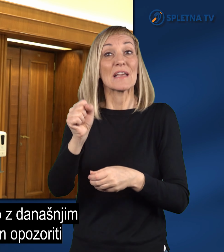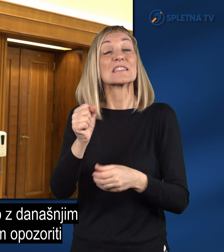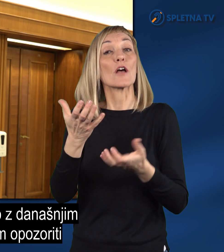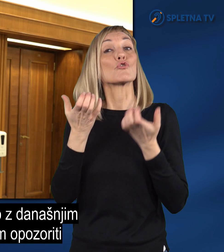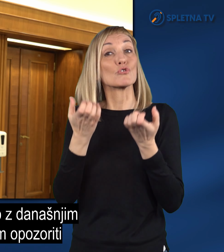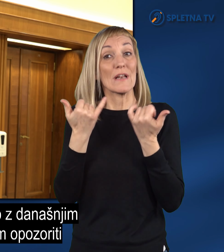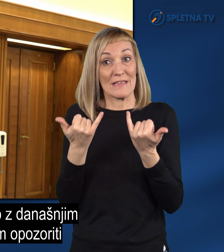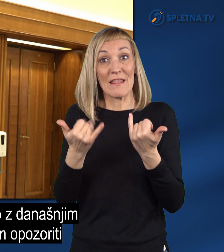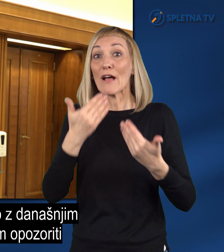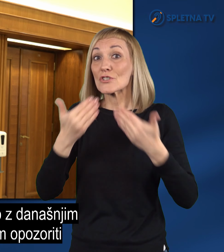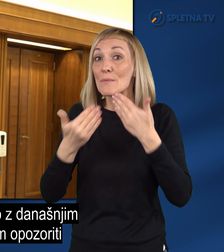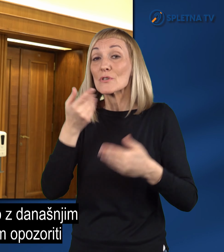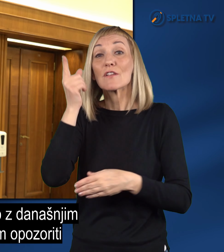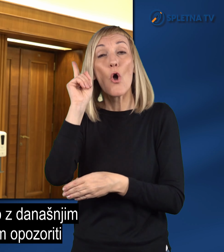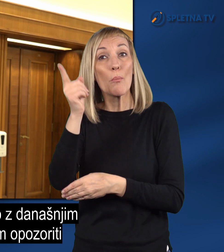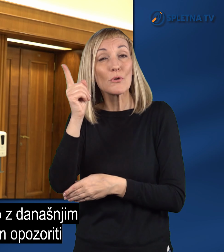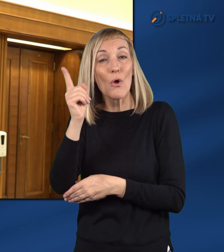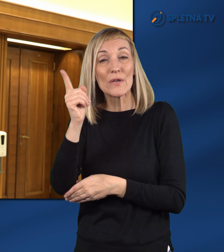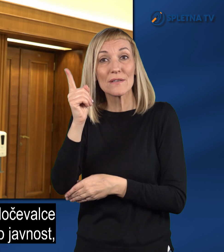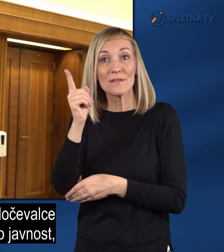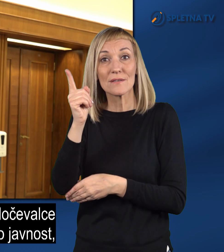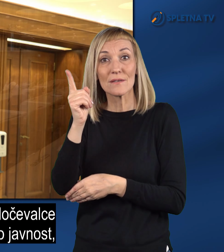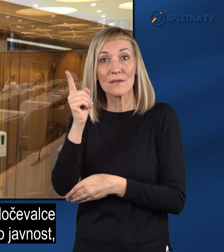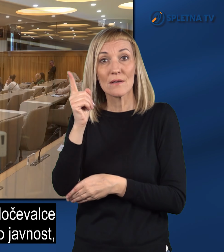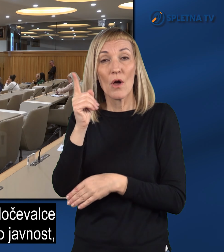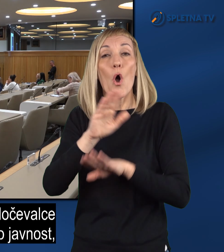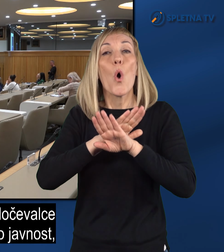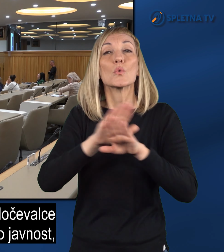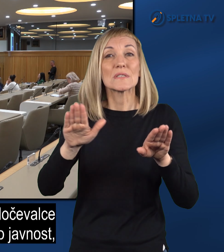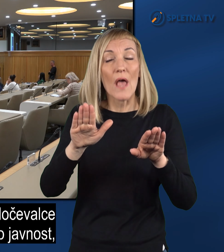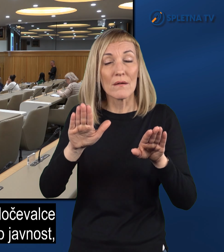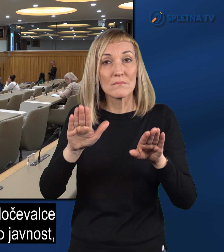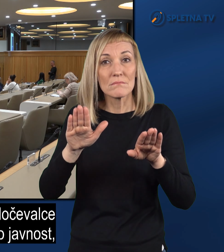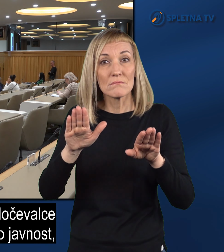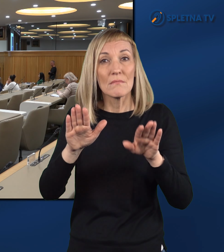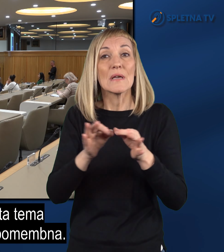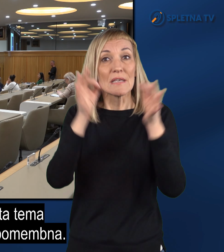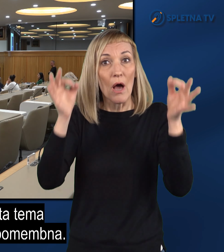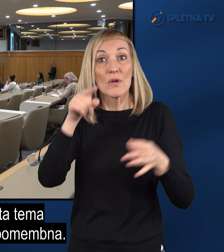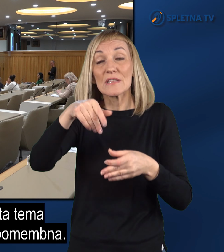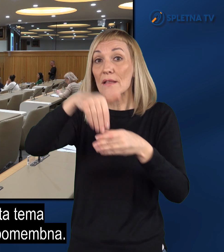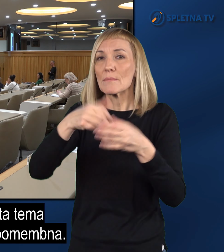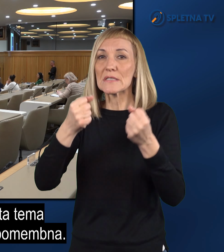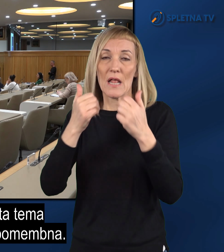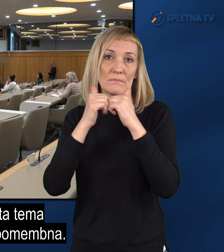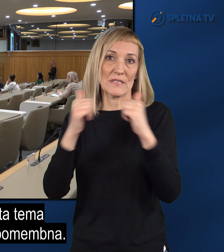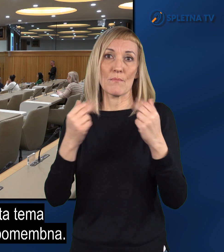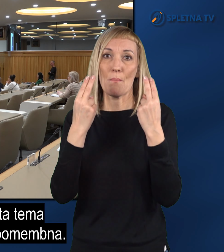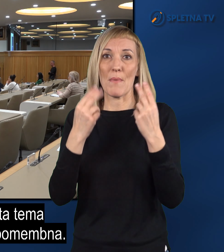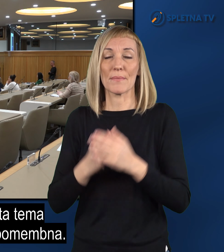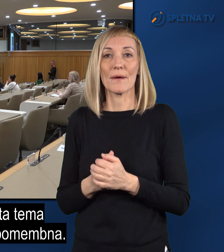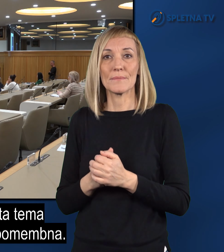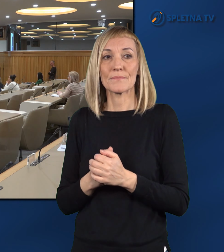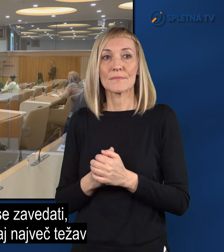Zato želimo z današnjim posvetom opozoriti tako odločevalce kot širšo javnost, da je ta tema izjemno